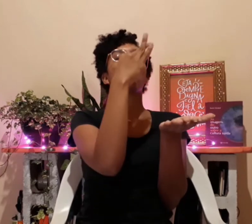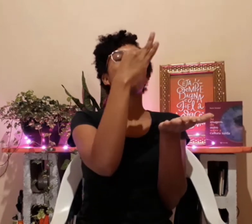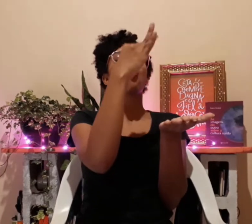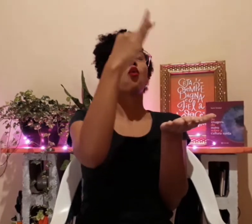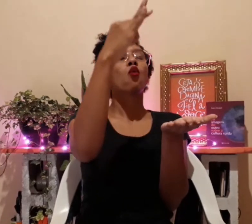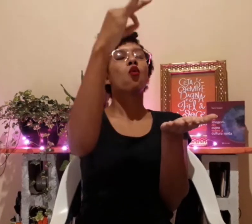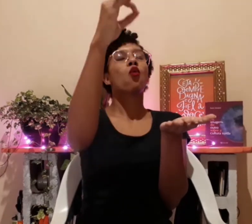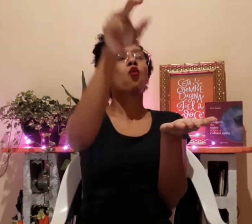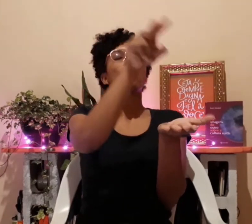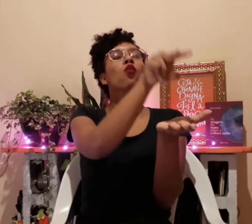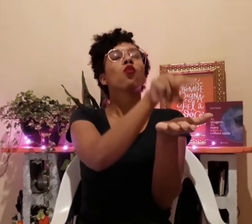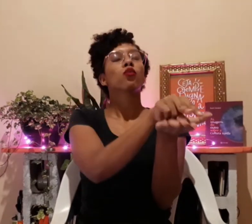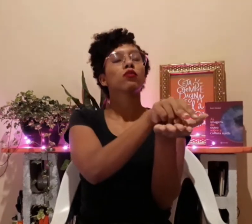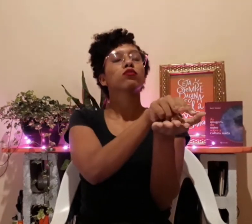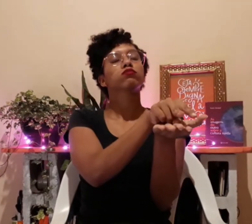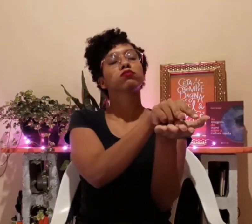roncando muito alto.